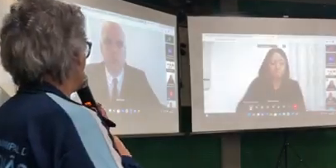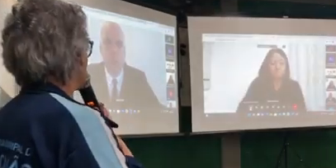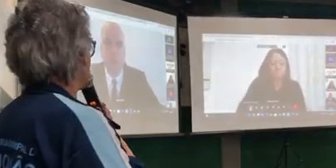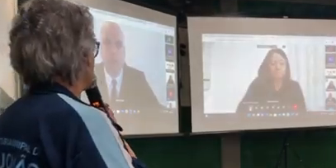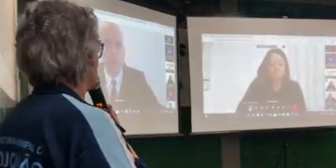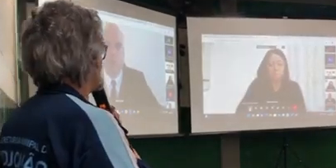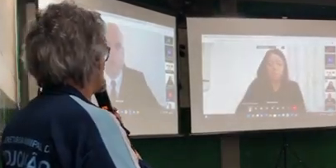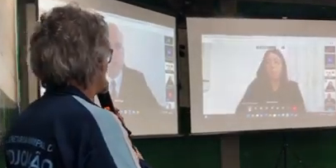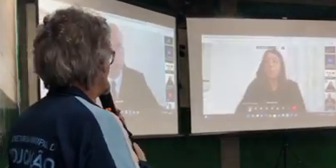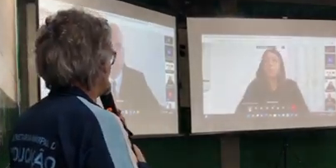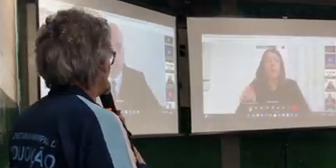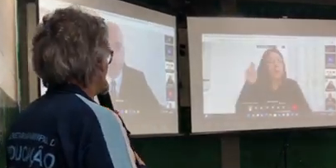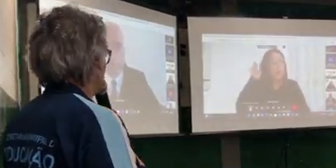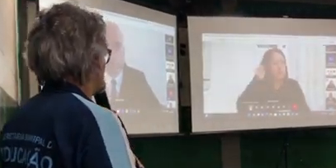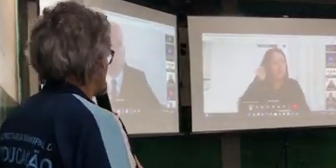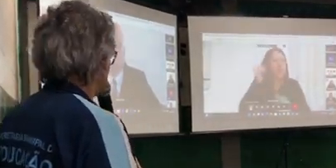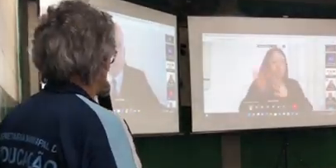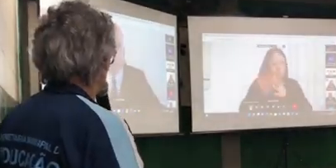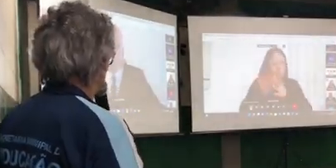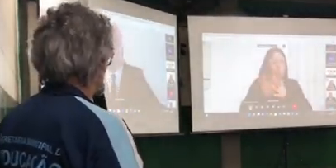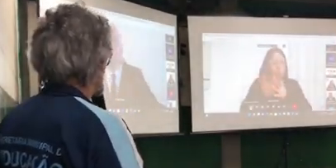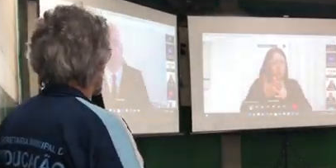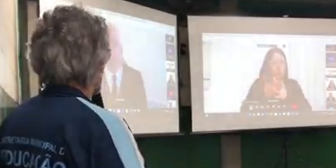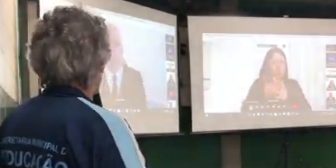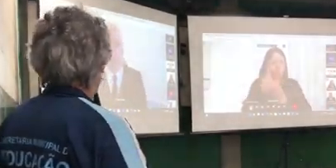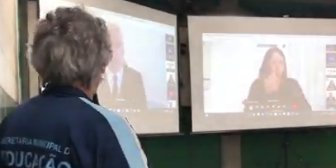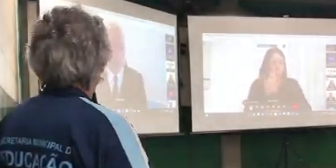Aline, nós vamos ter um intervalo agora de 15 minutos,